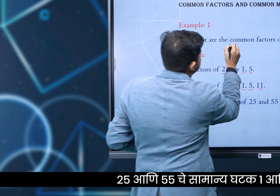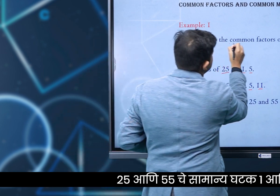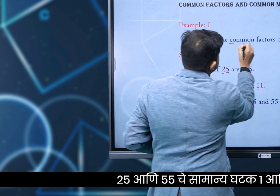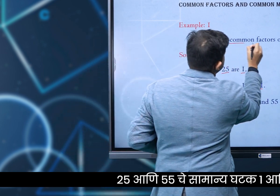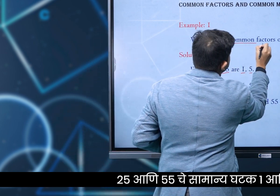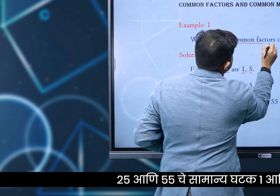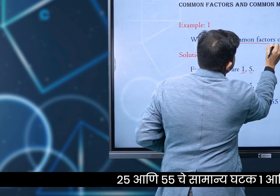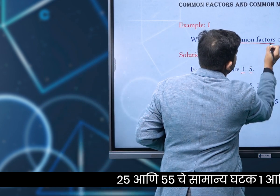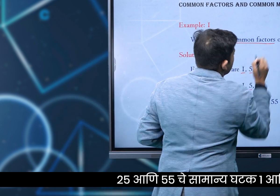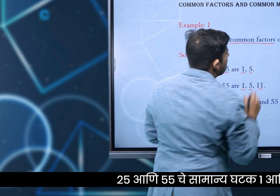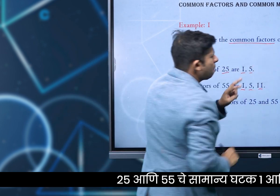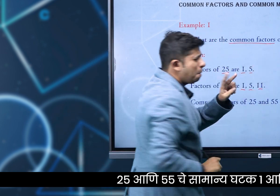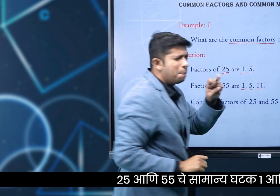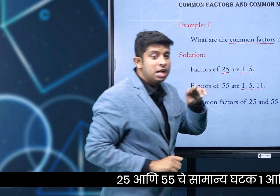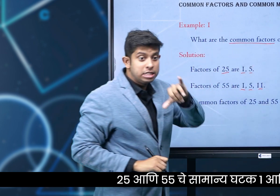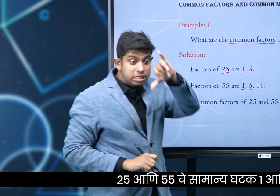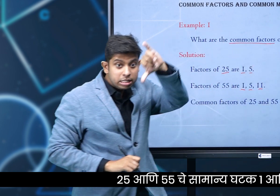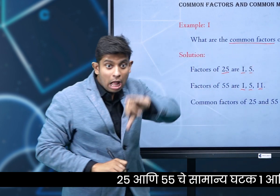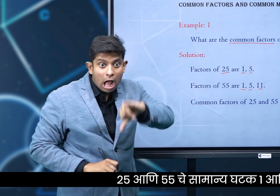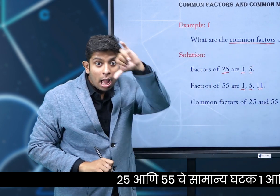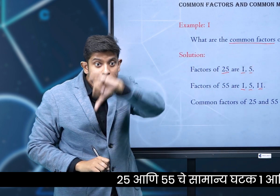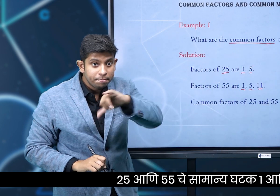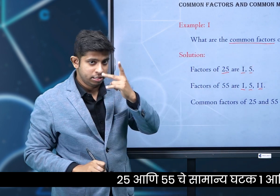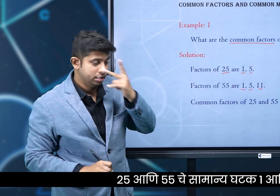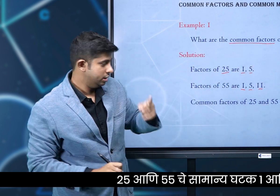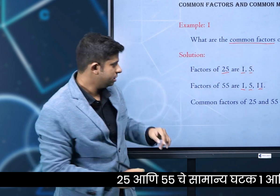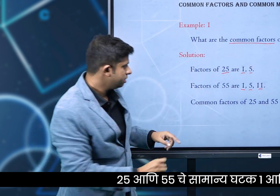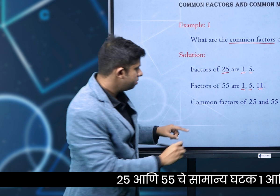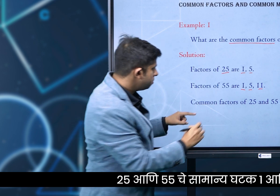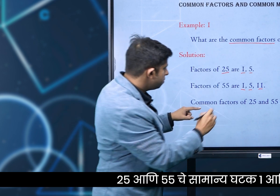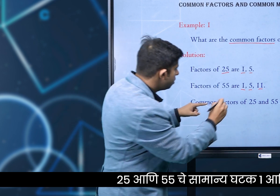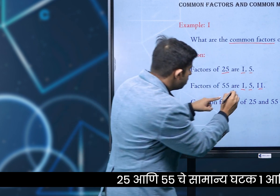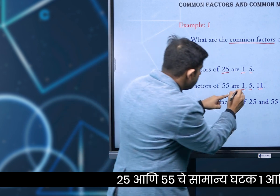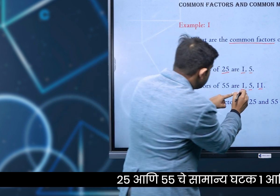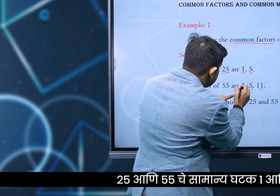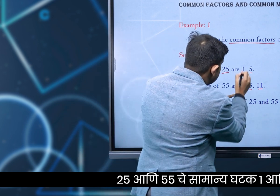25 आणि 55 चे सामान्य घटक 1 आणि 5 आहेत.